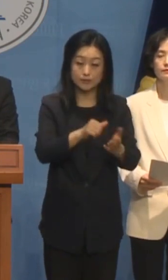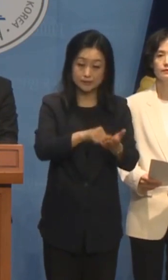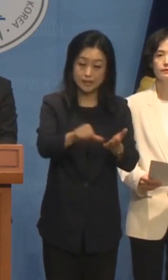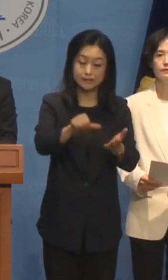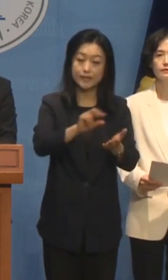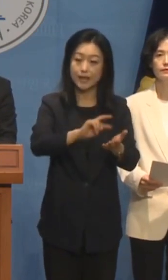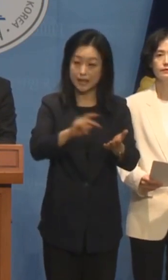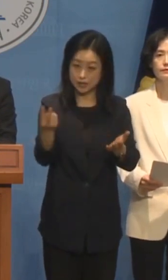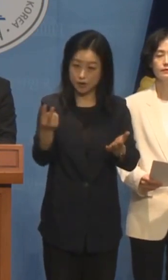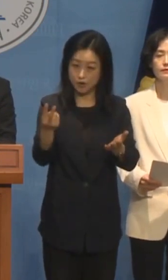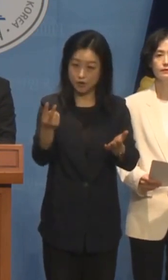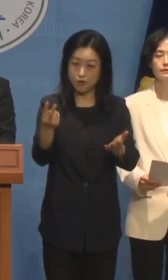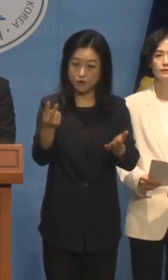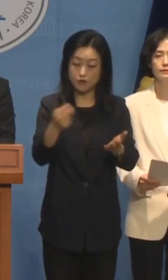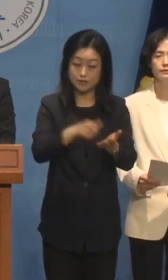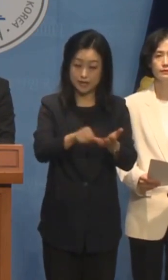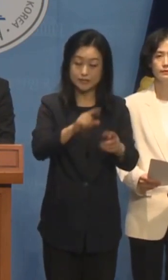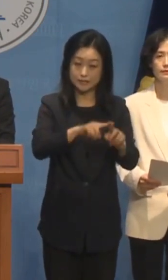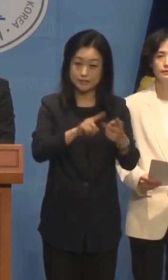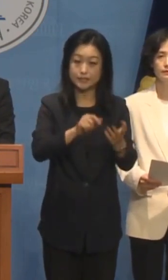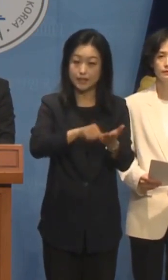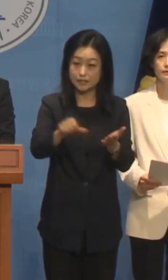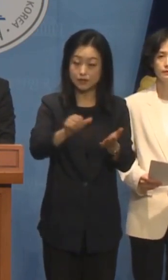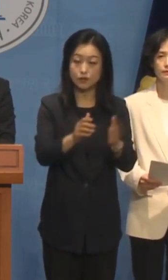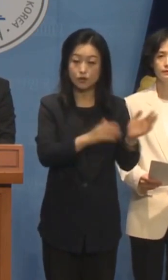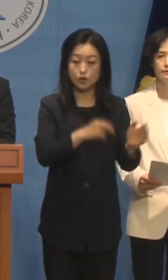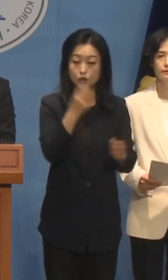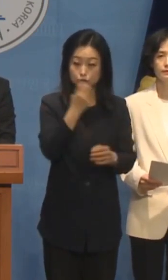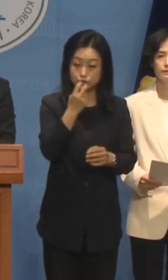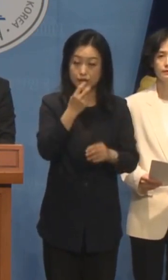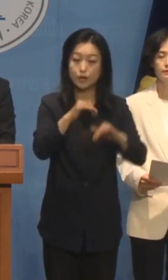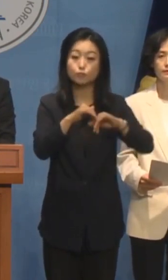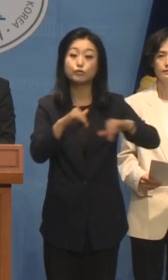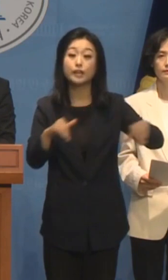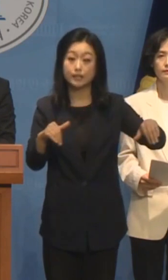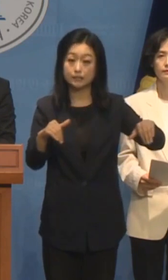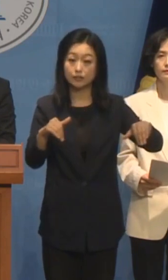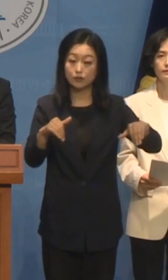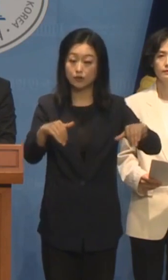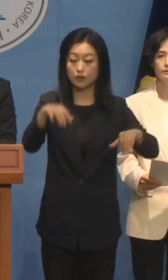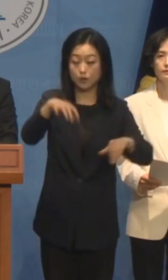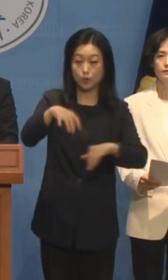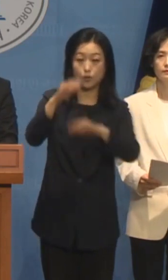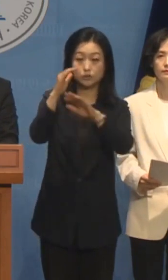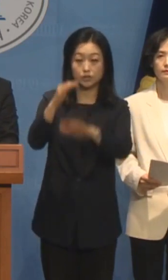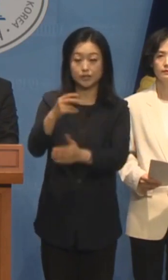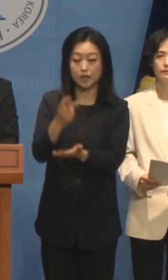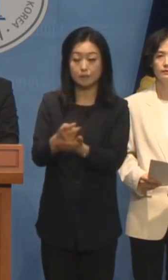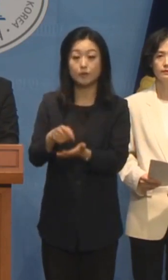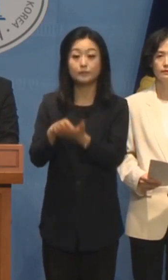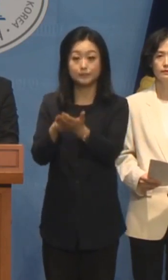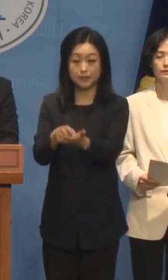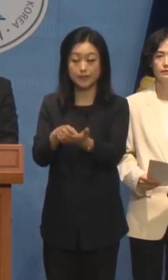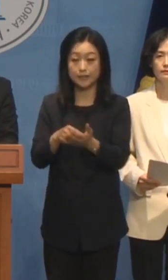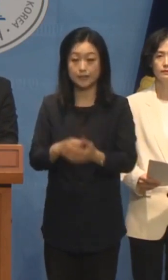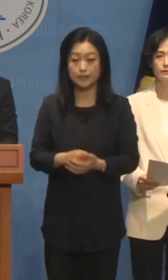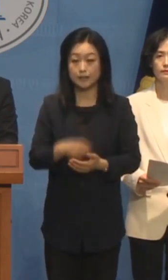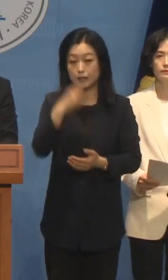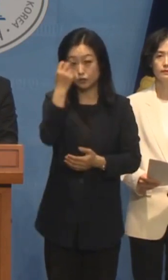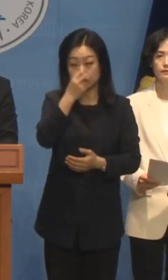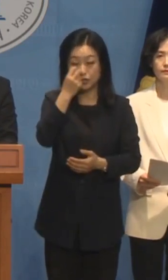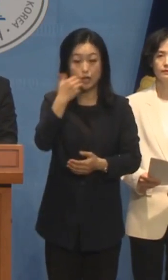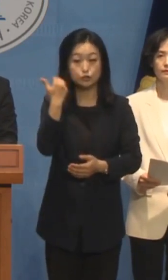그리고 형사소송법상 수사 부분을 분리하여 별도의 수사절차법안을 발의합니다. 수사의